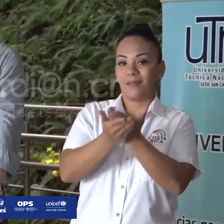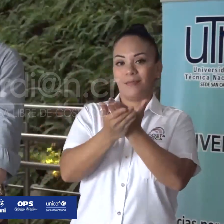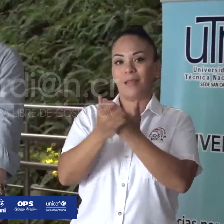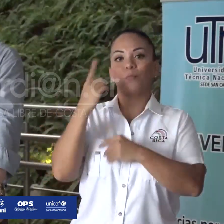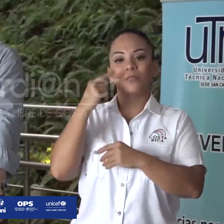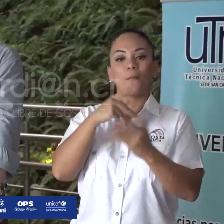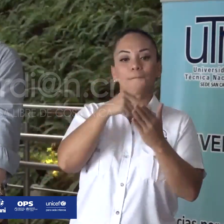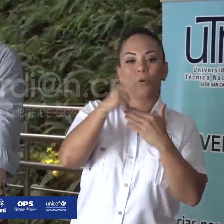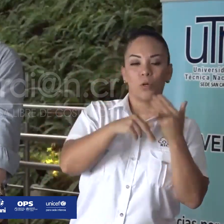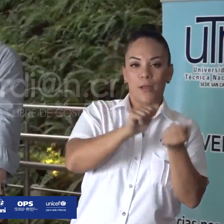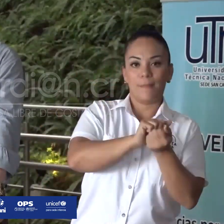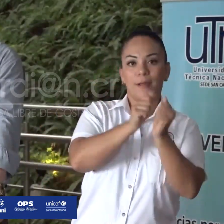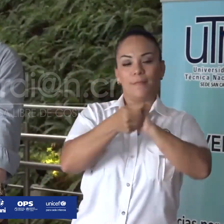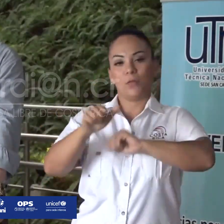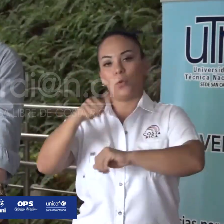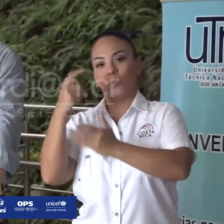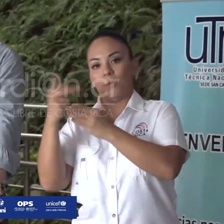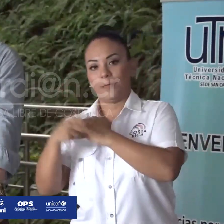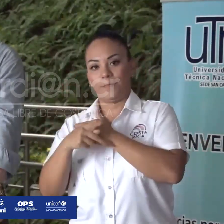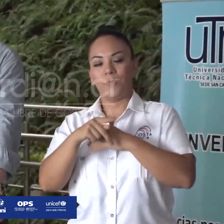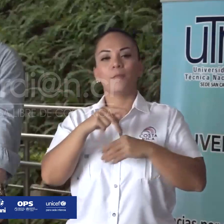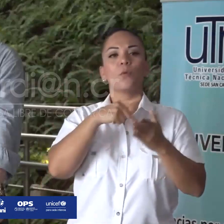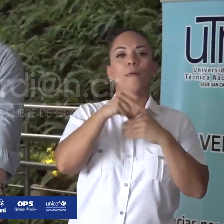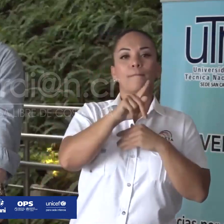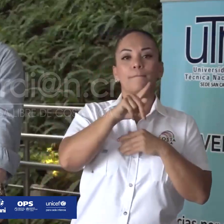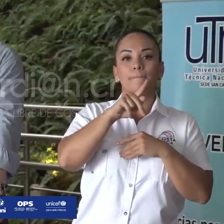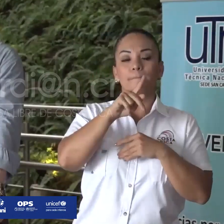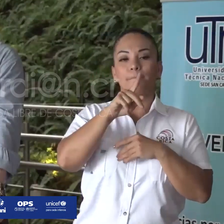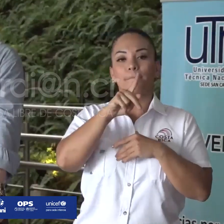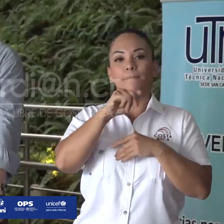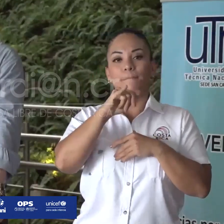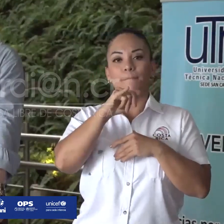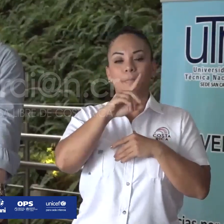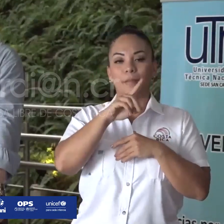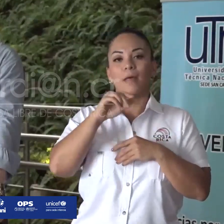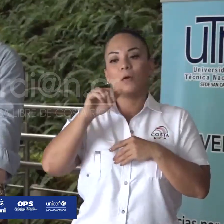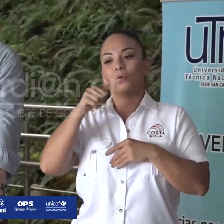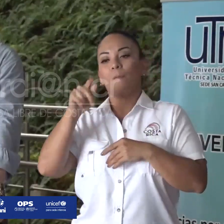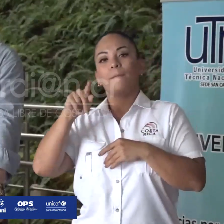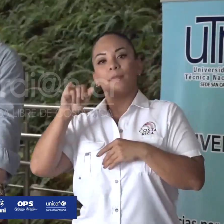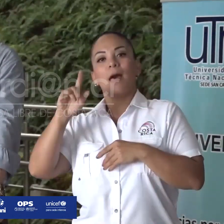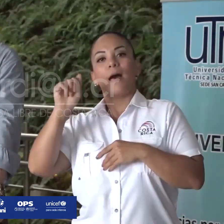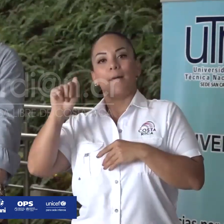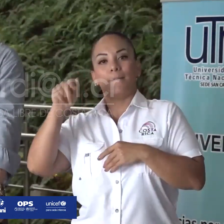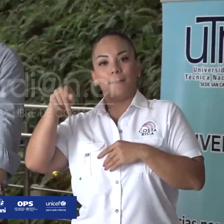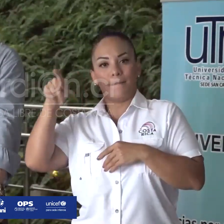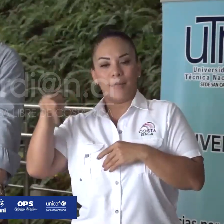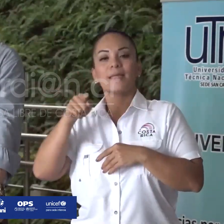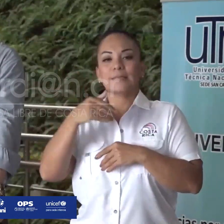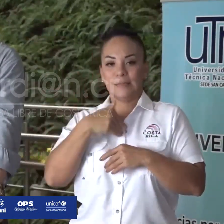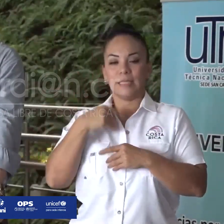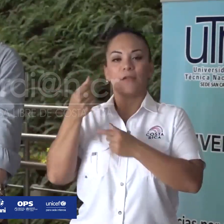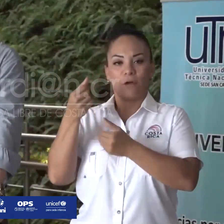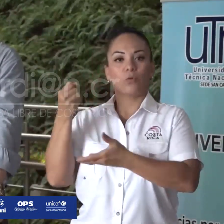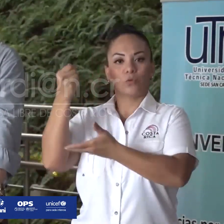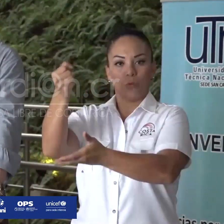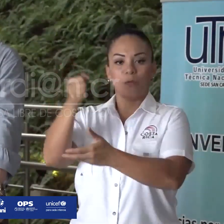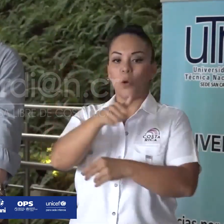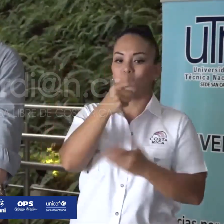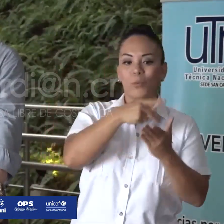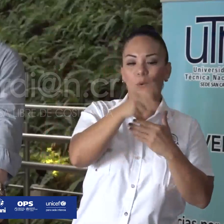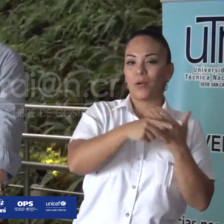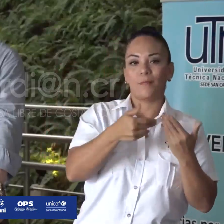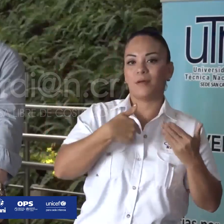se está pasando de un programa que se llama PIB a un programa que se llama PIB-APP, que ese sí tiene los recursos económicos, el otro